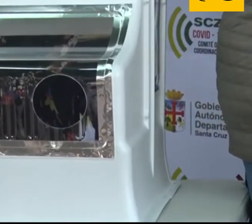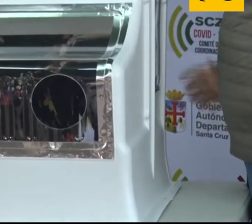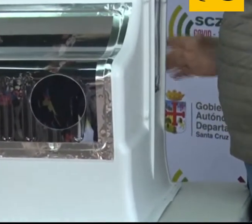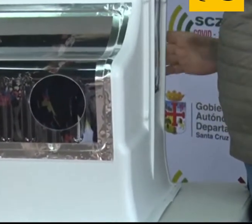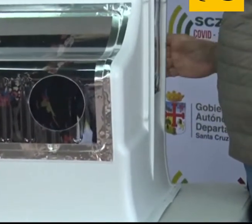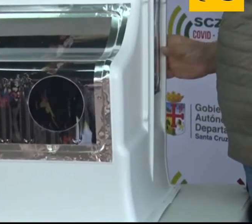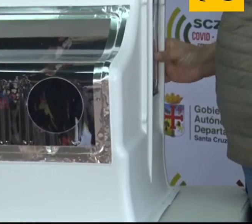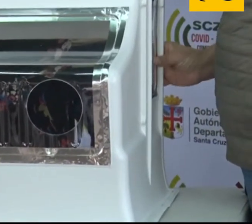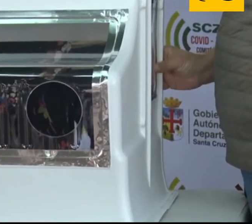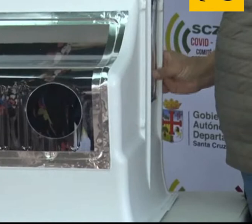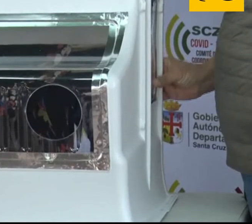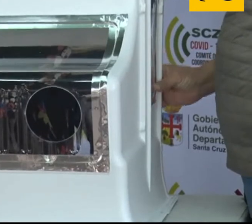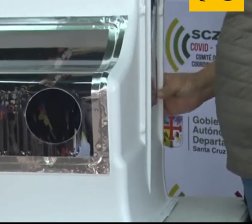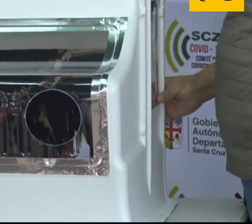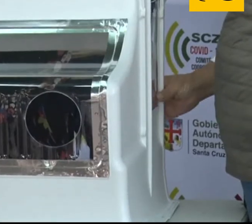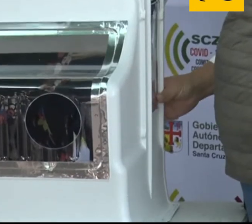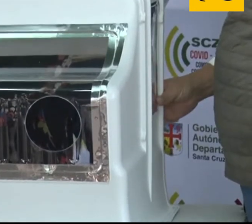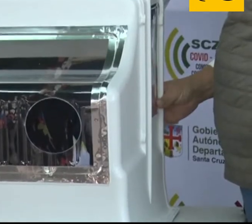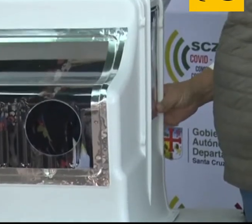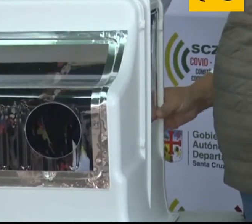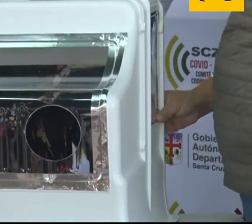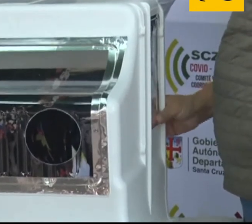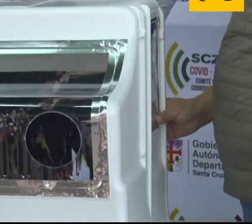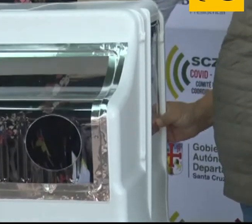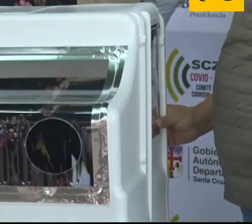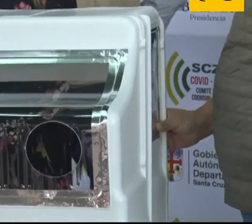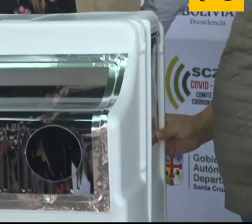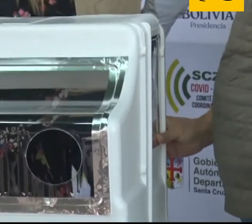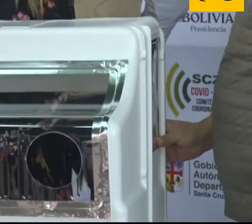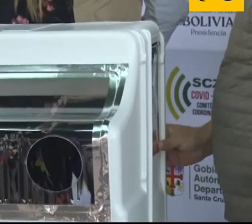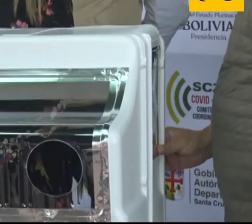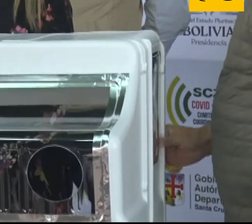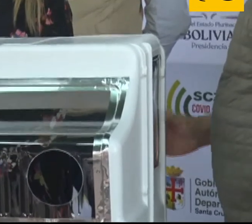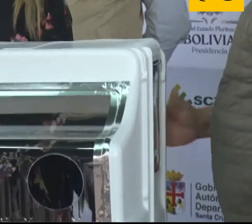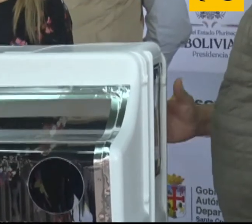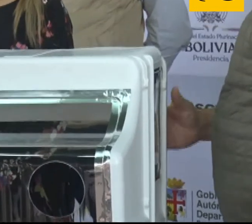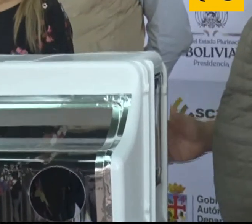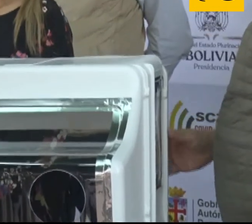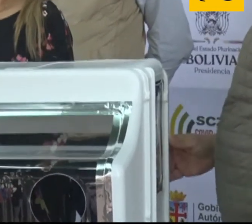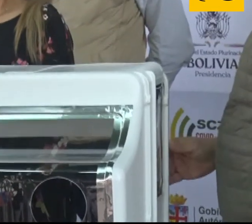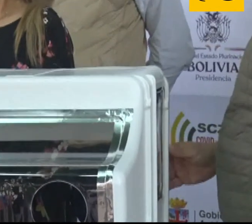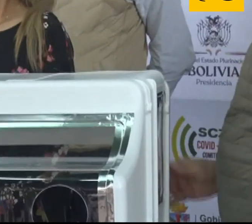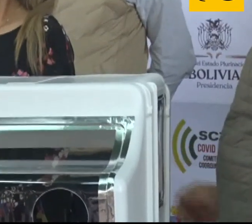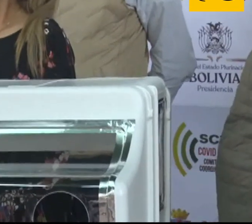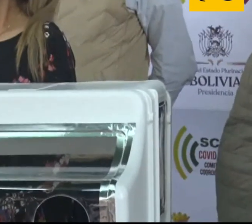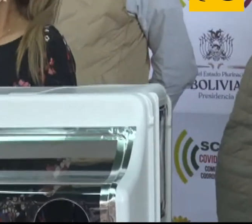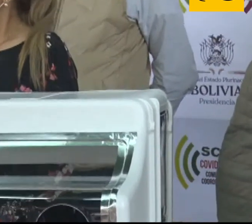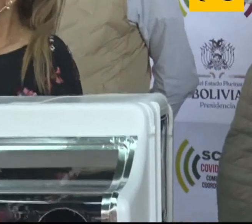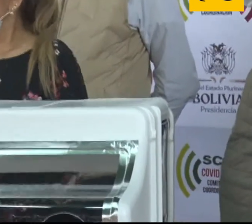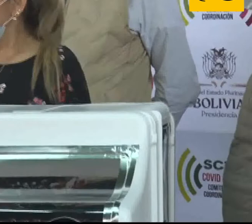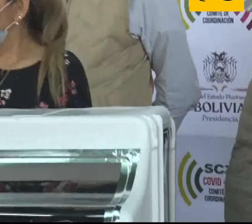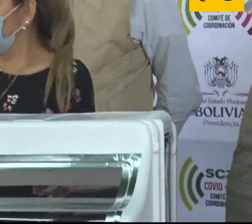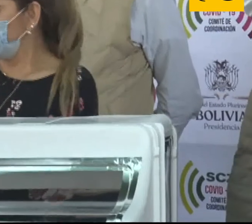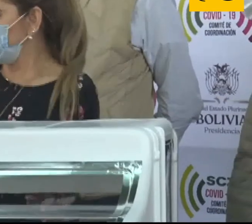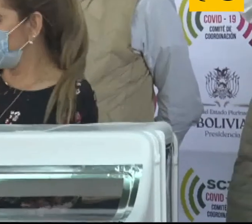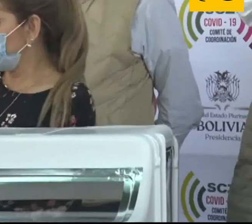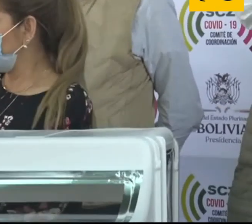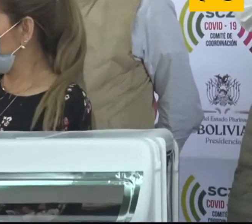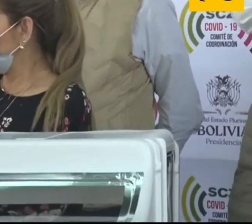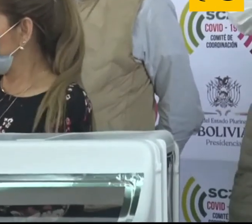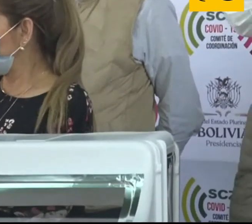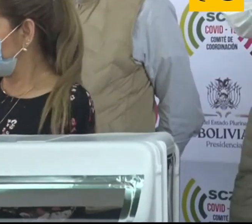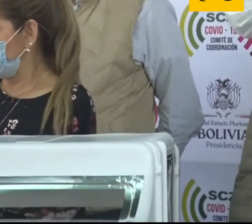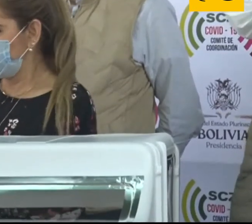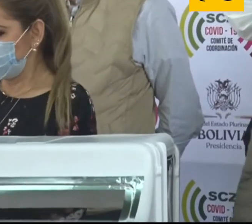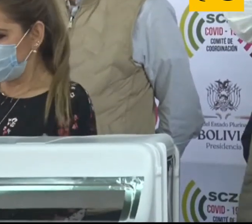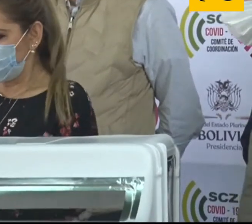barbijos, la distancia. Es importante que nosotros también pongamos nuestra parte. El